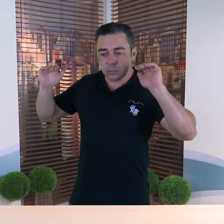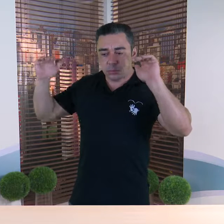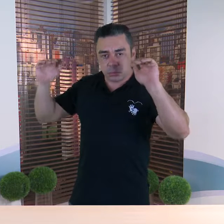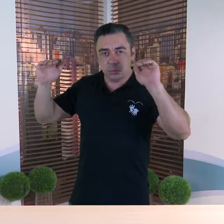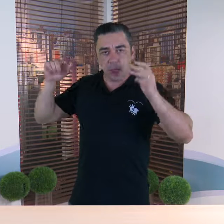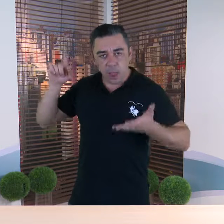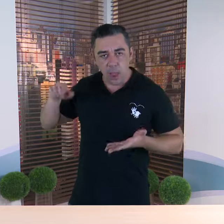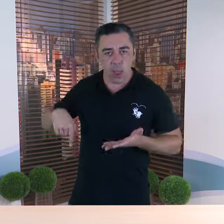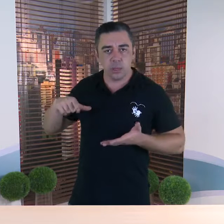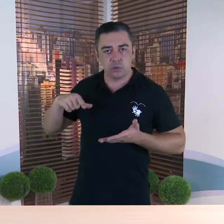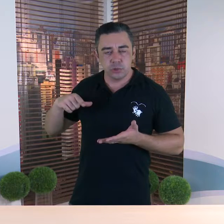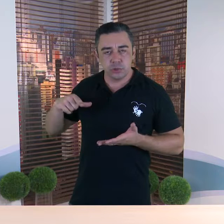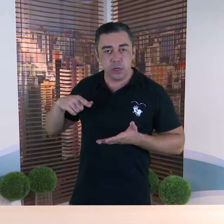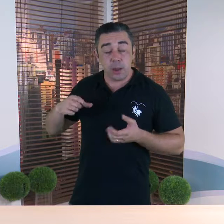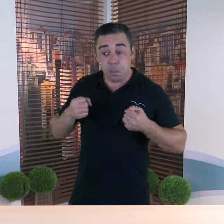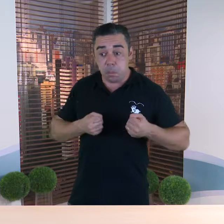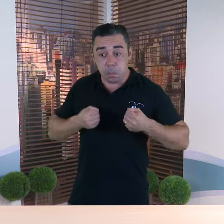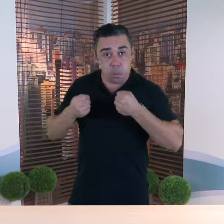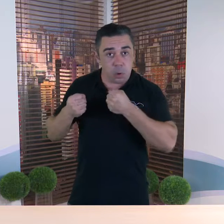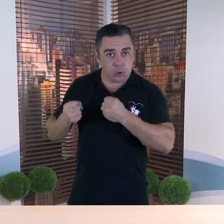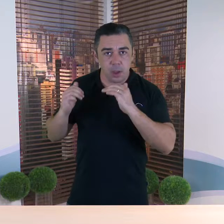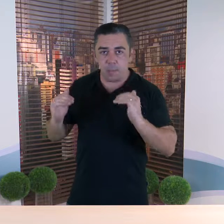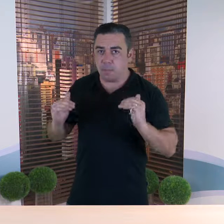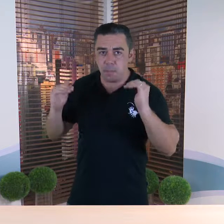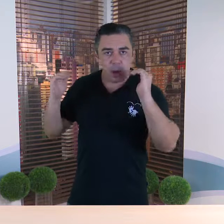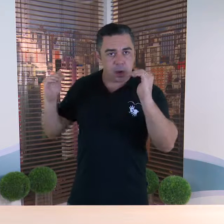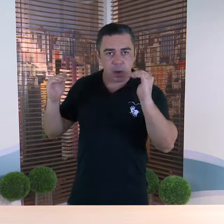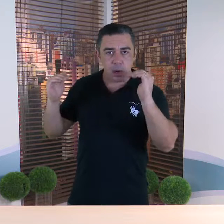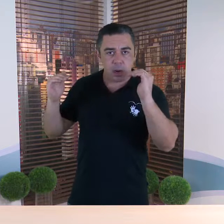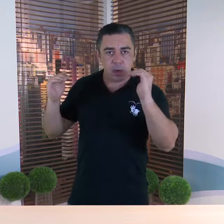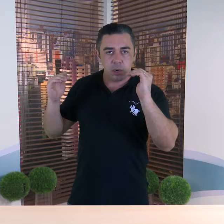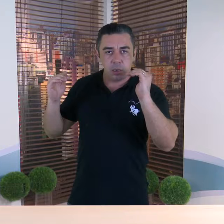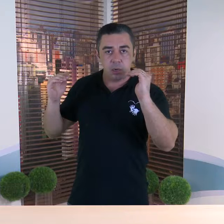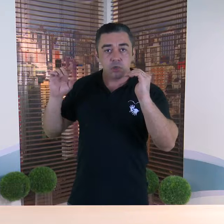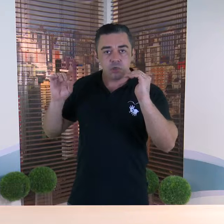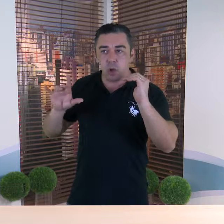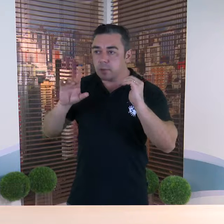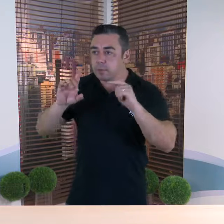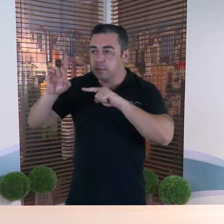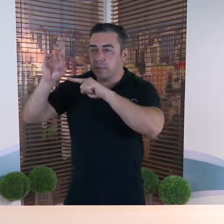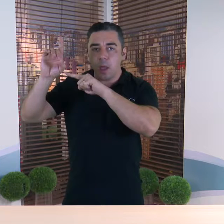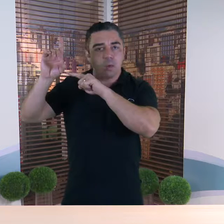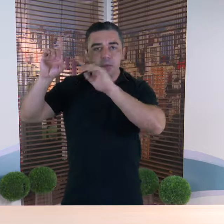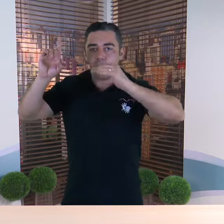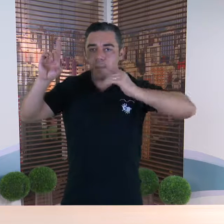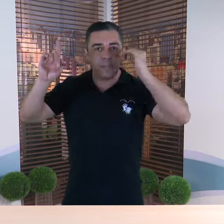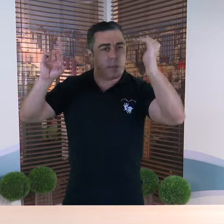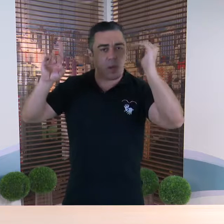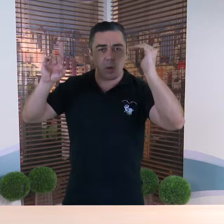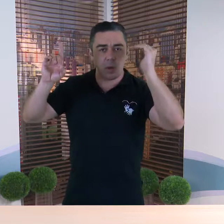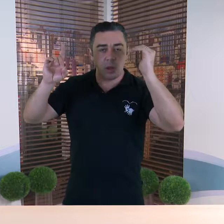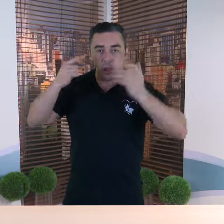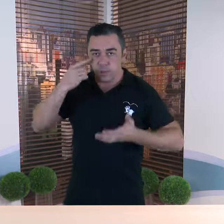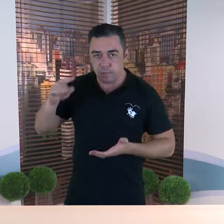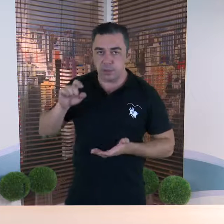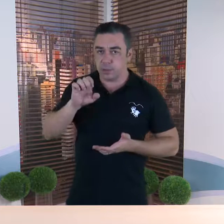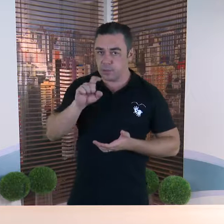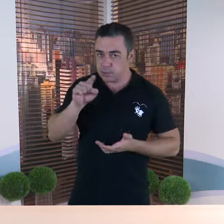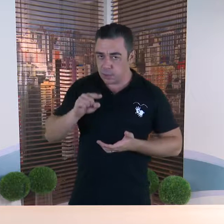e muitos acreditam que poder maior que o seu só se encontrava no próprio Deus. Veja